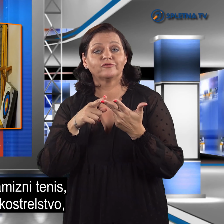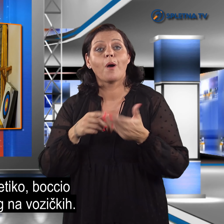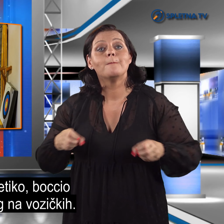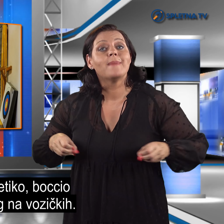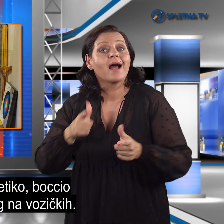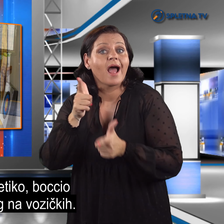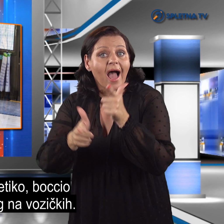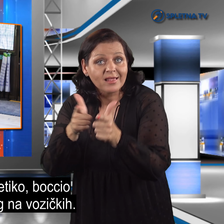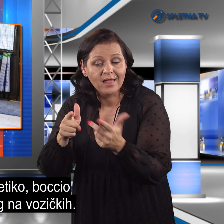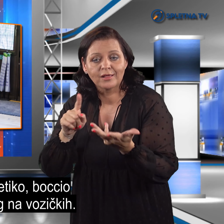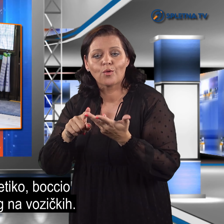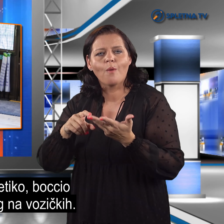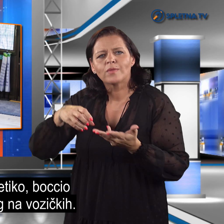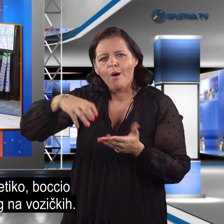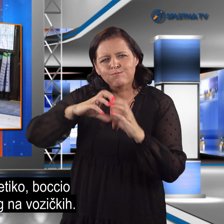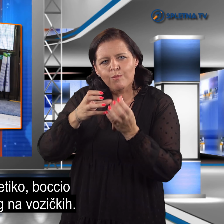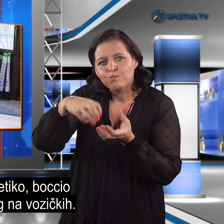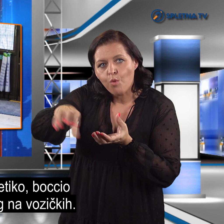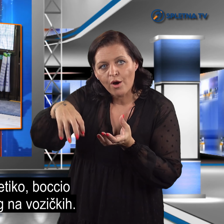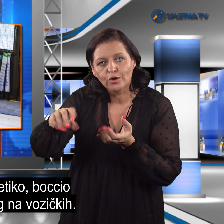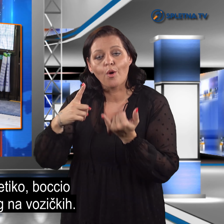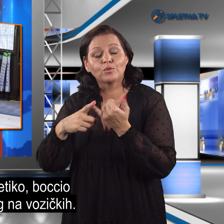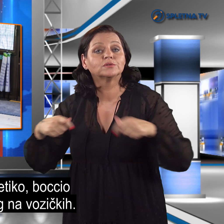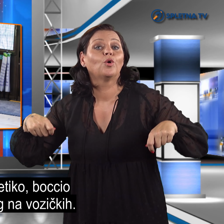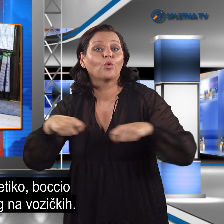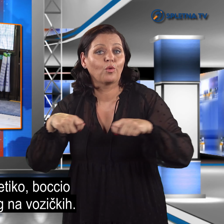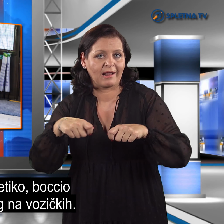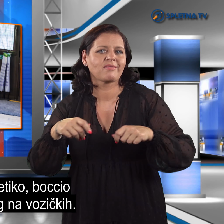paralokostrelstvo, paraatletiko, bokijo in karling na vozičkih.